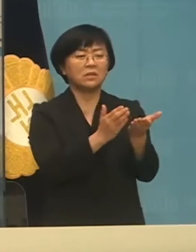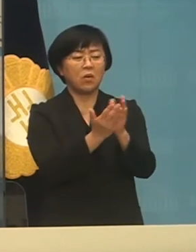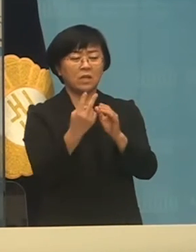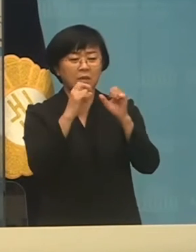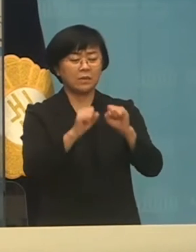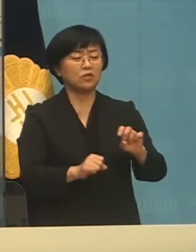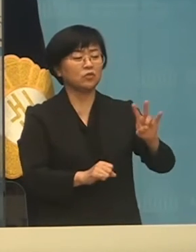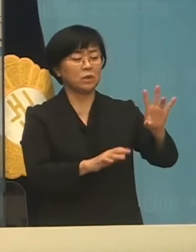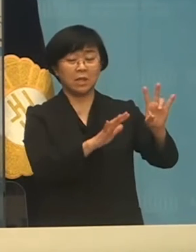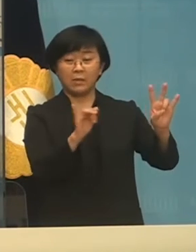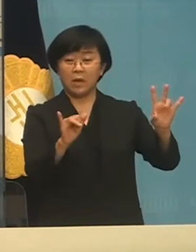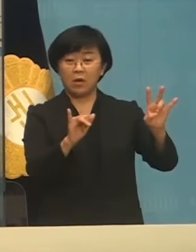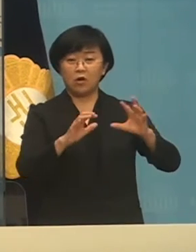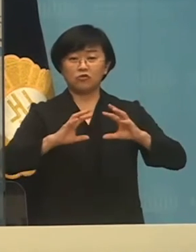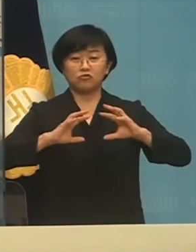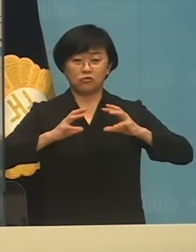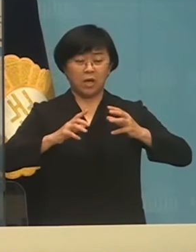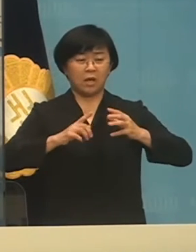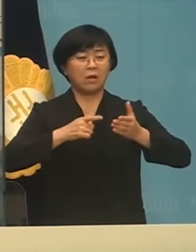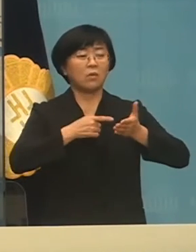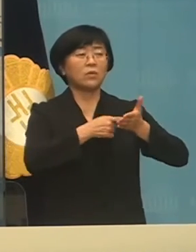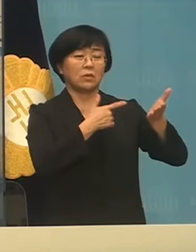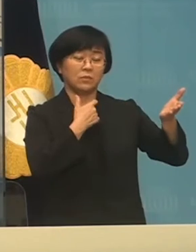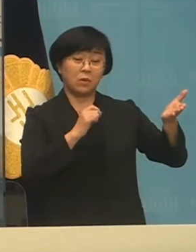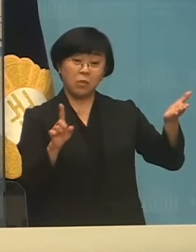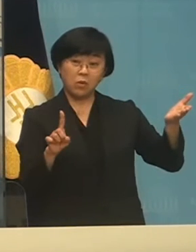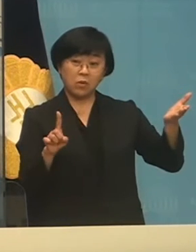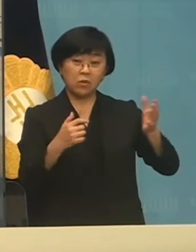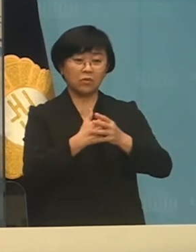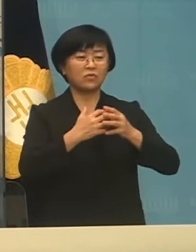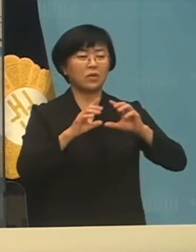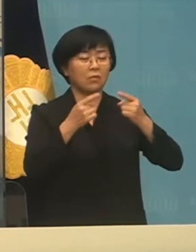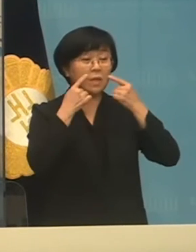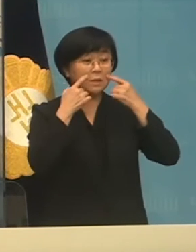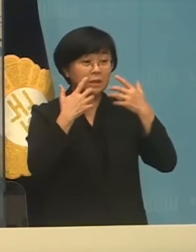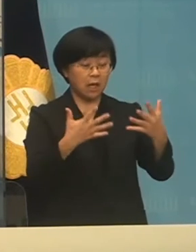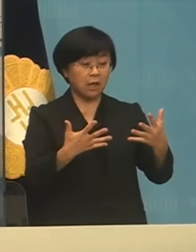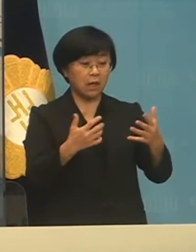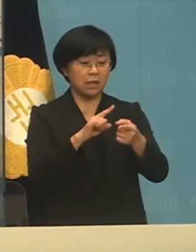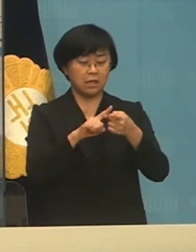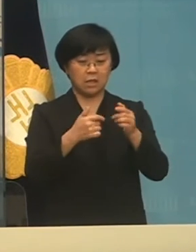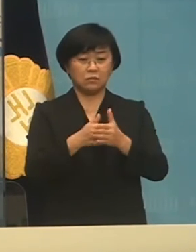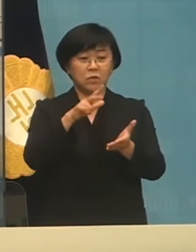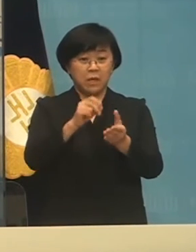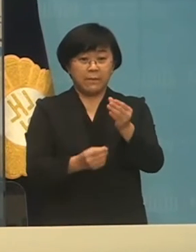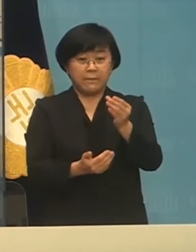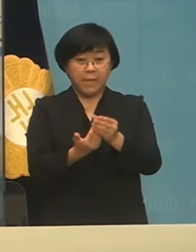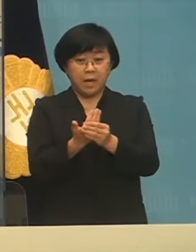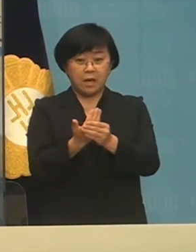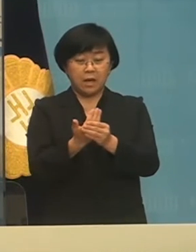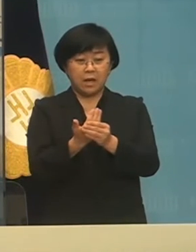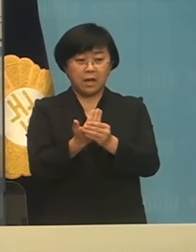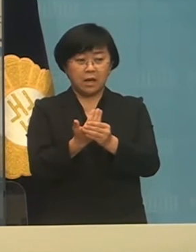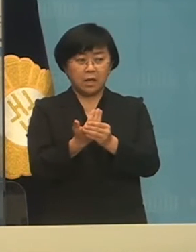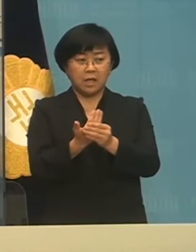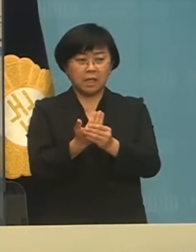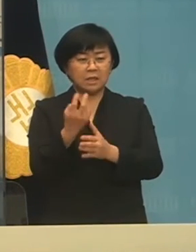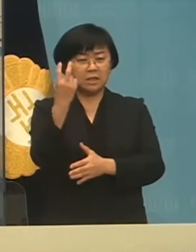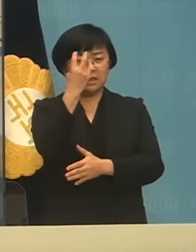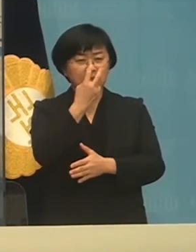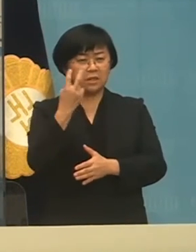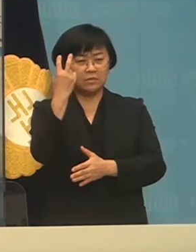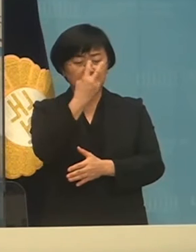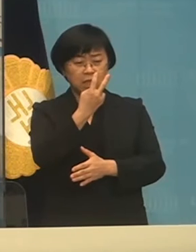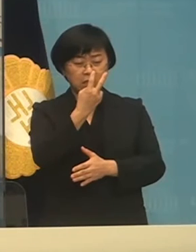생존자 24명은 국가에 호소합니다. 국가는 명백하고 중대한 하자를 가진 기존 심의 결정을